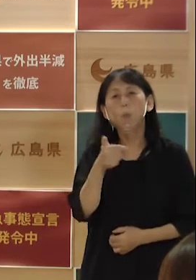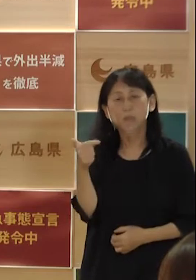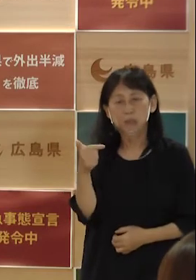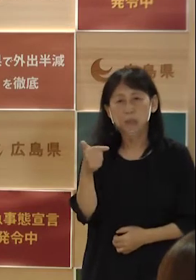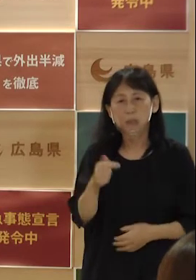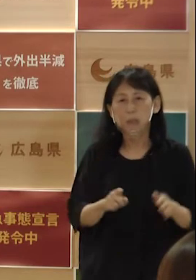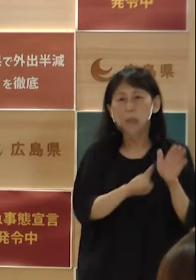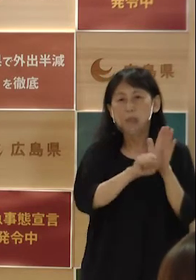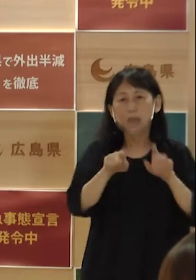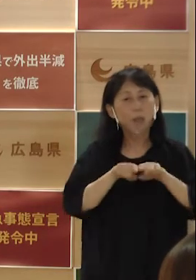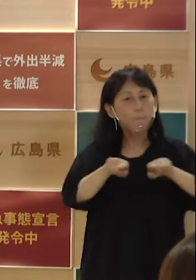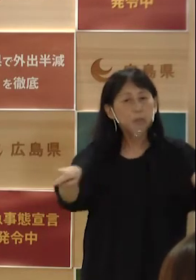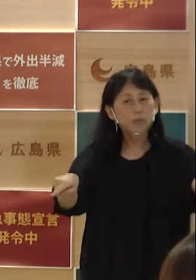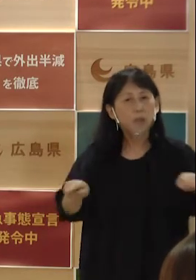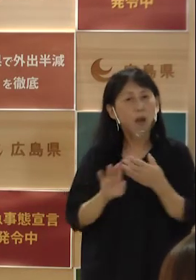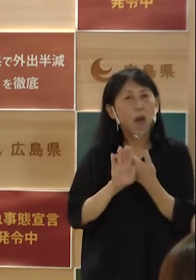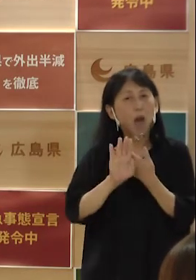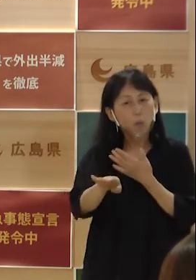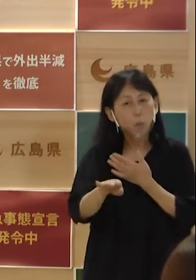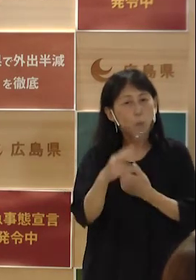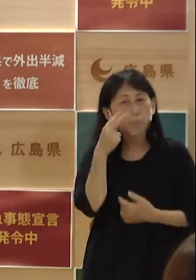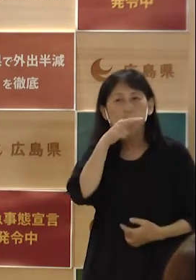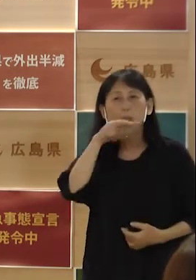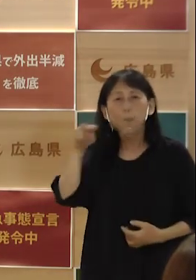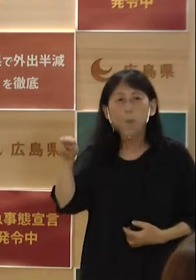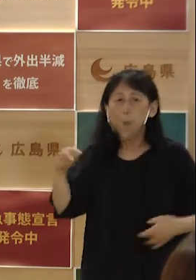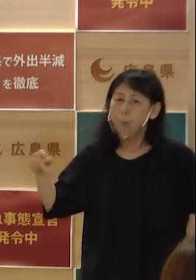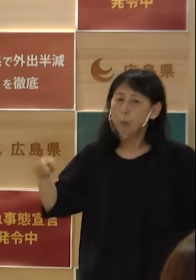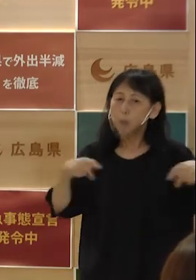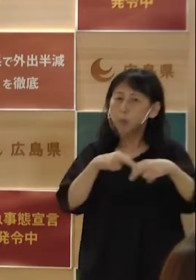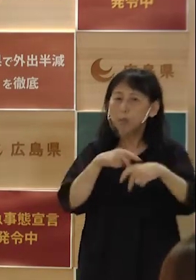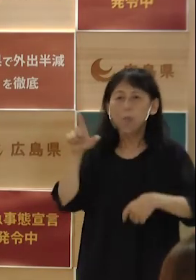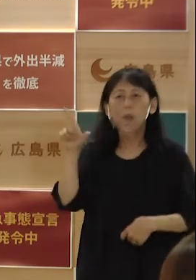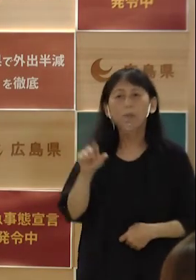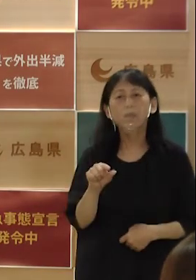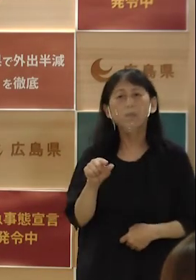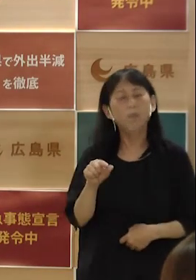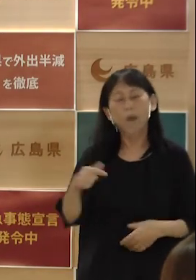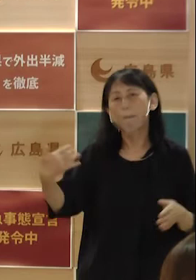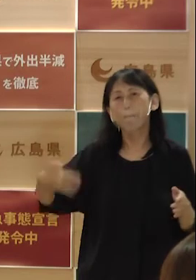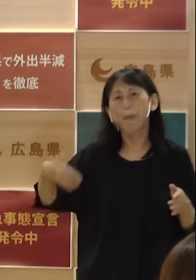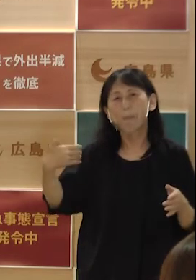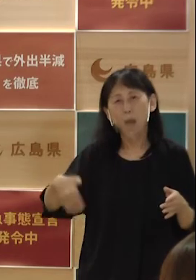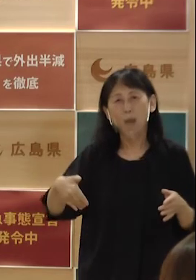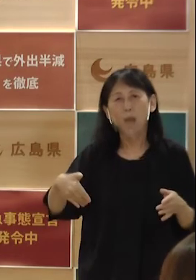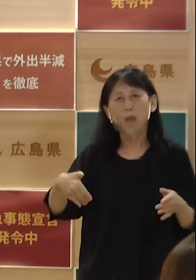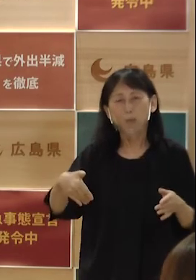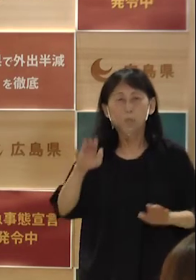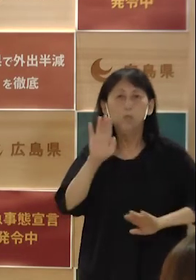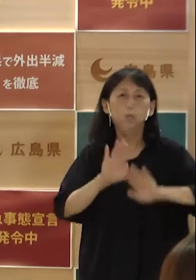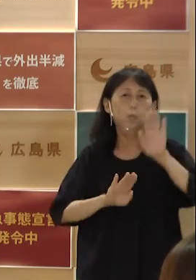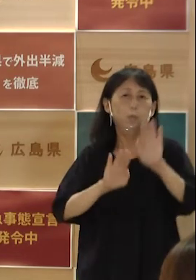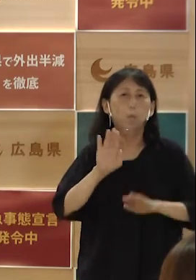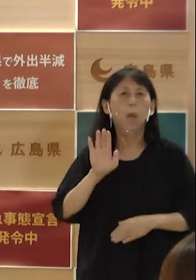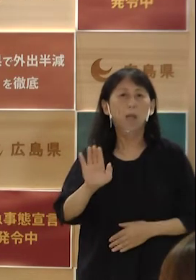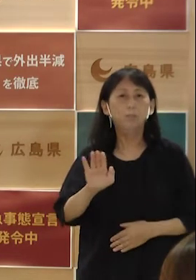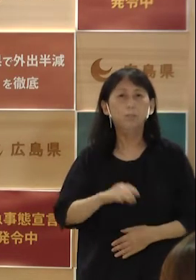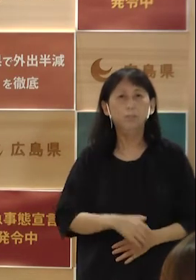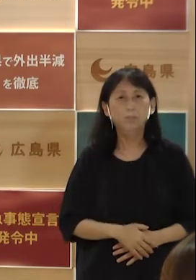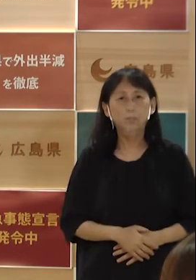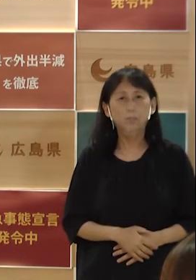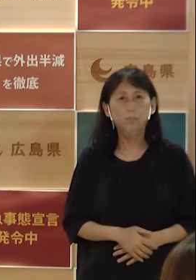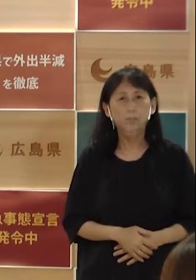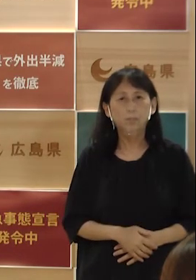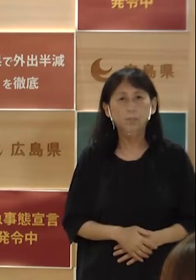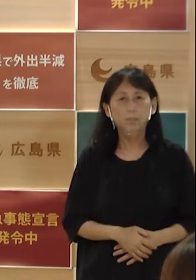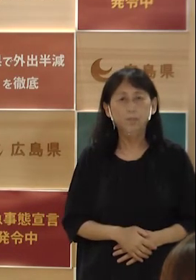用された後を見ても、人手があまり減ってないというような現状もあります。で、まあ、そ